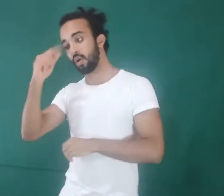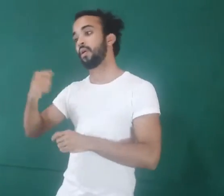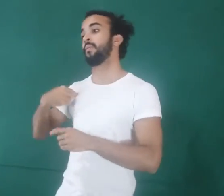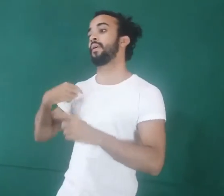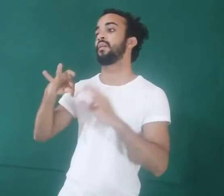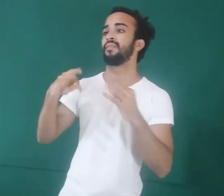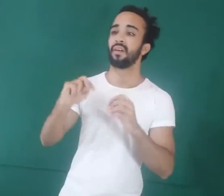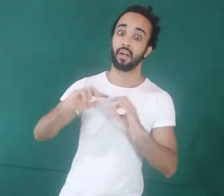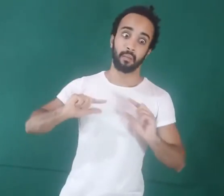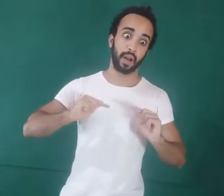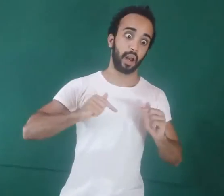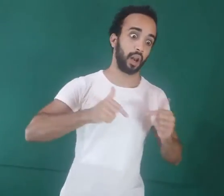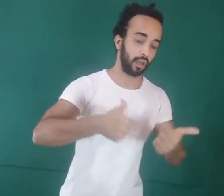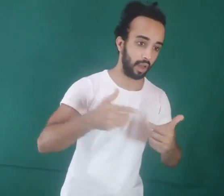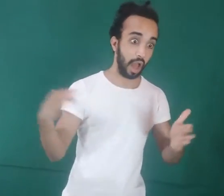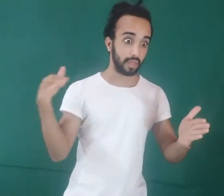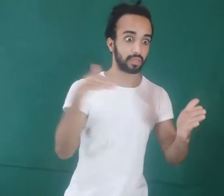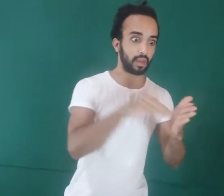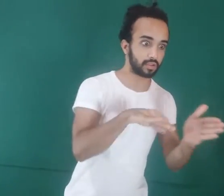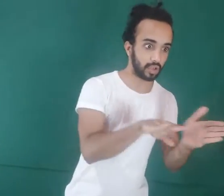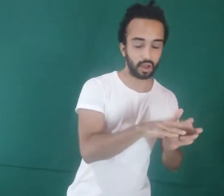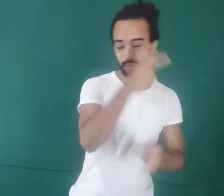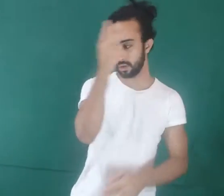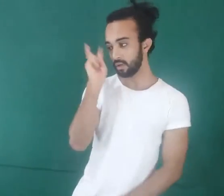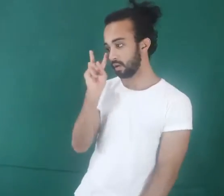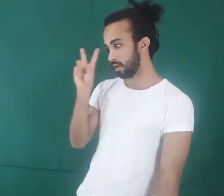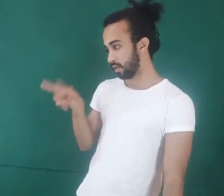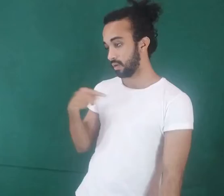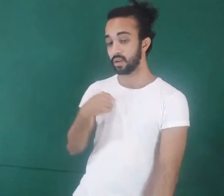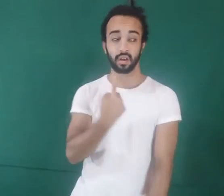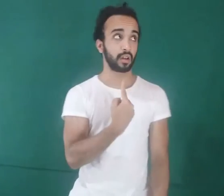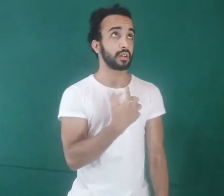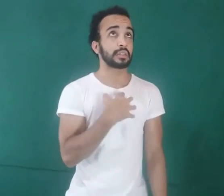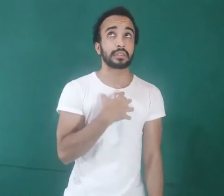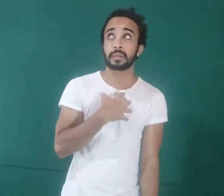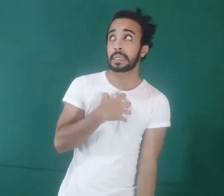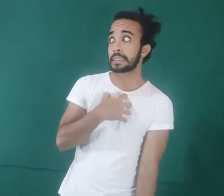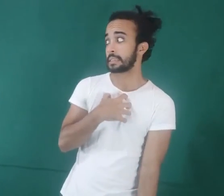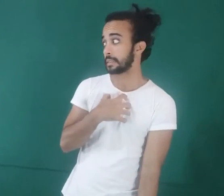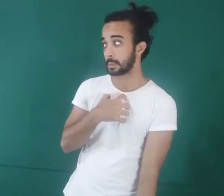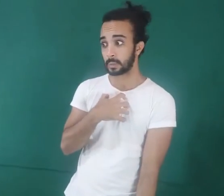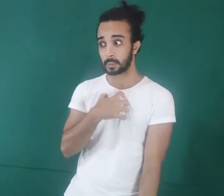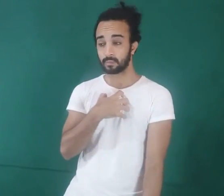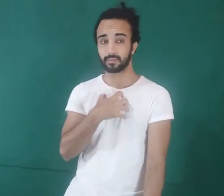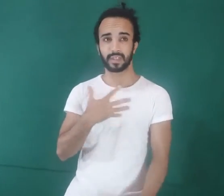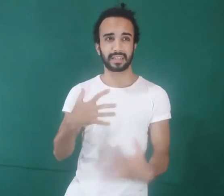sente sem jeito de entrar. Ou então você entra e sente que tem um game ali, tem uma